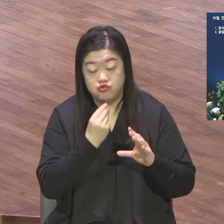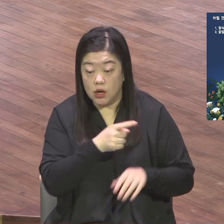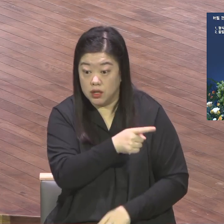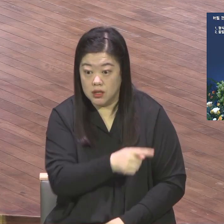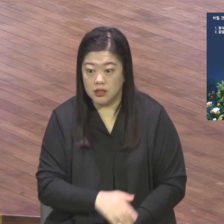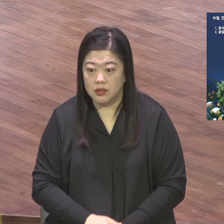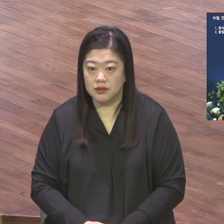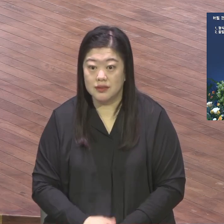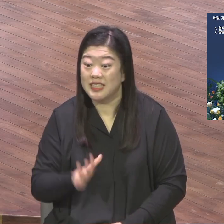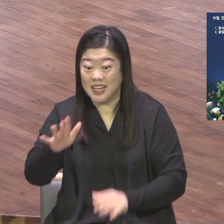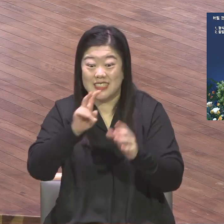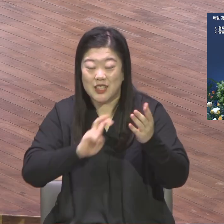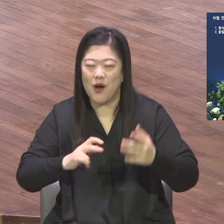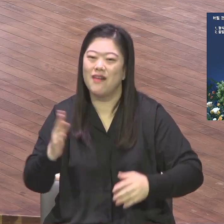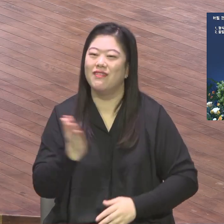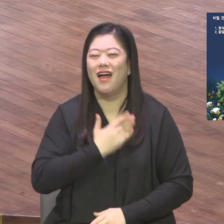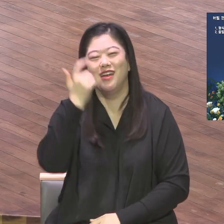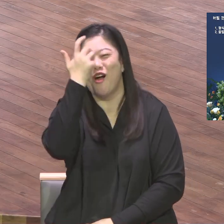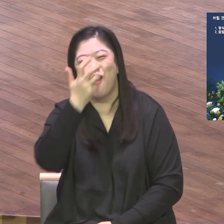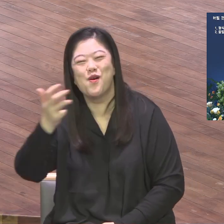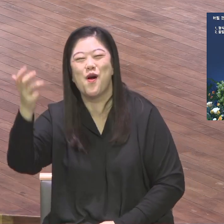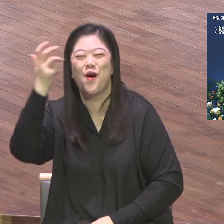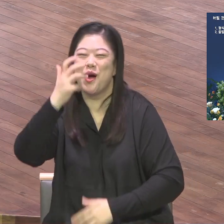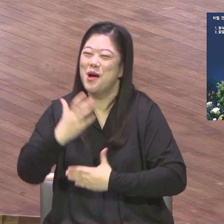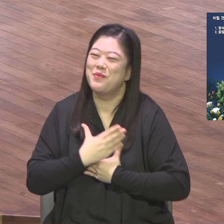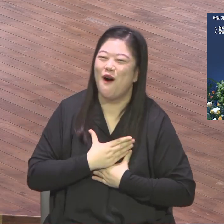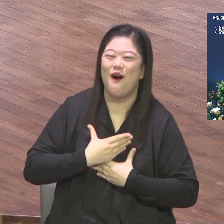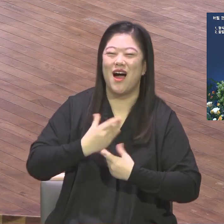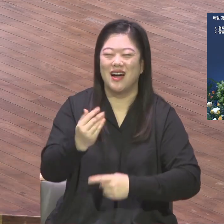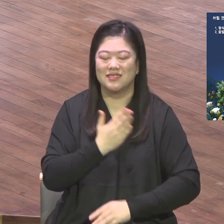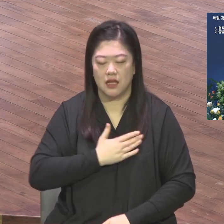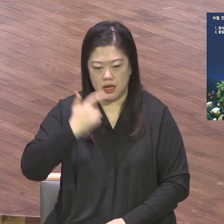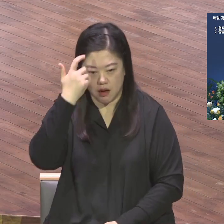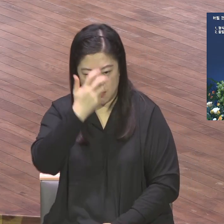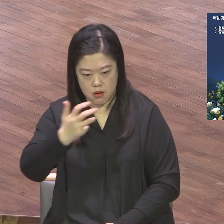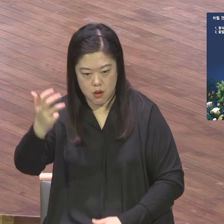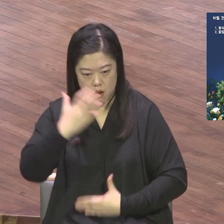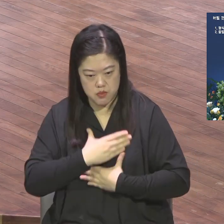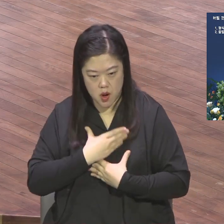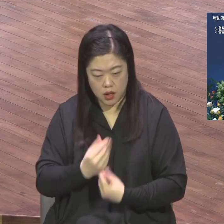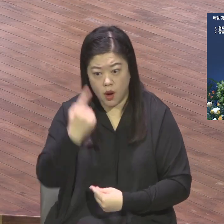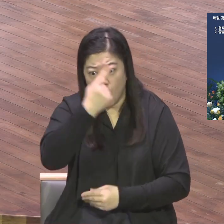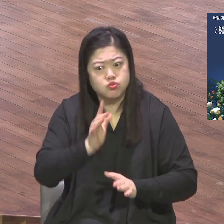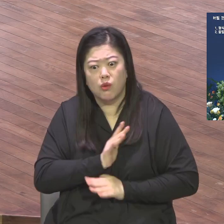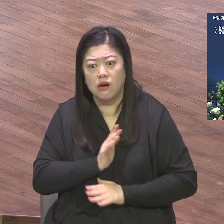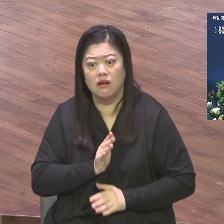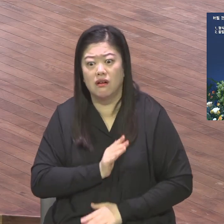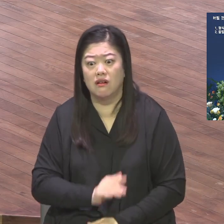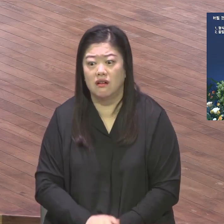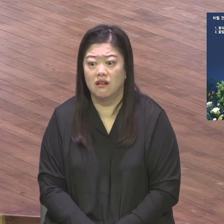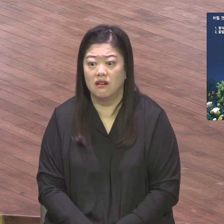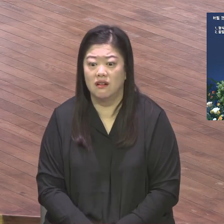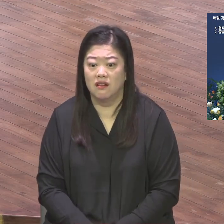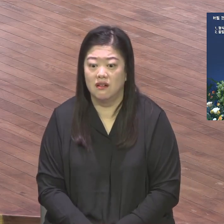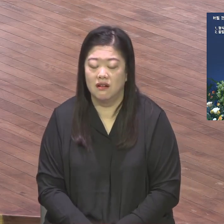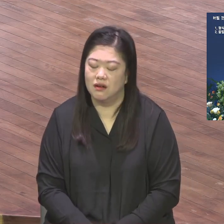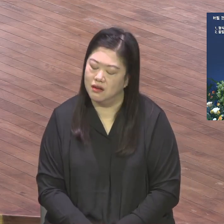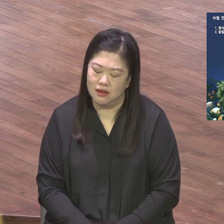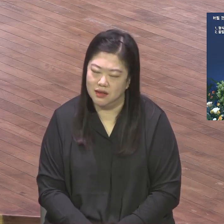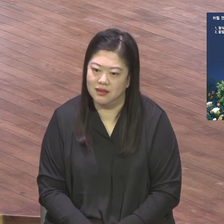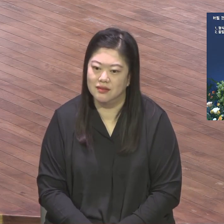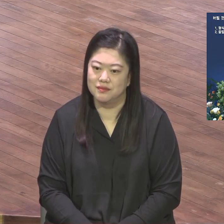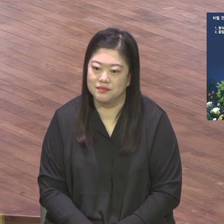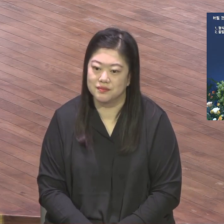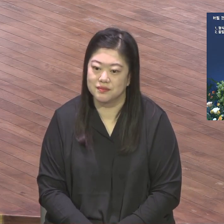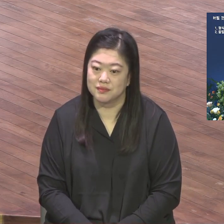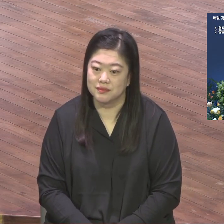찬송가는 내 영혼 평안해. 찬송을 부르는데 얼굴 다 찔려서 율법에 하도 어릴 때부터 그랬어요. 그런데 지금